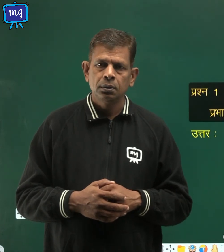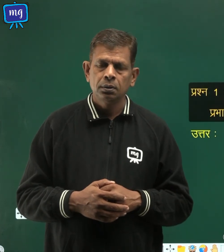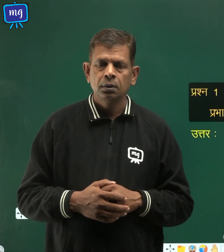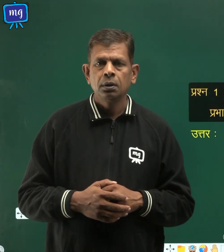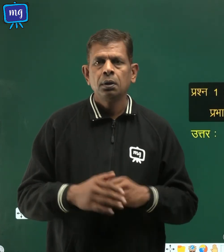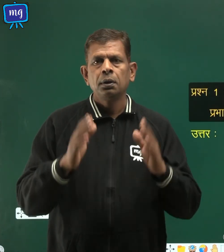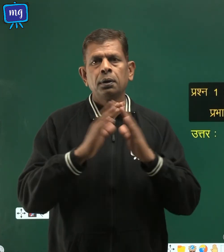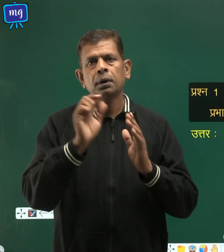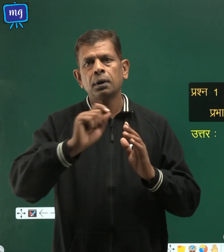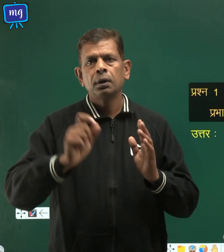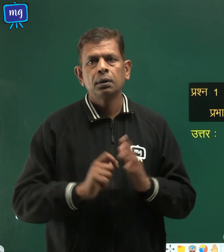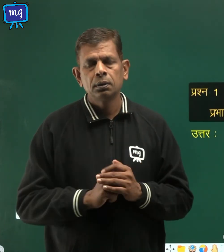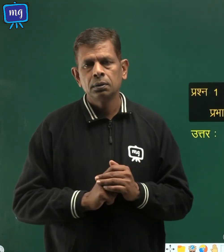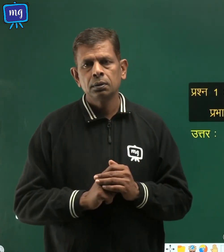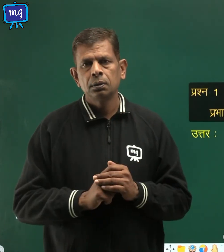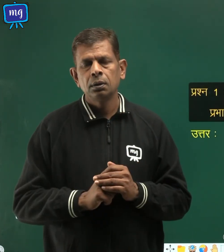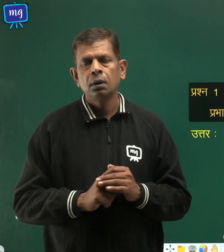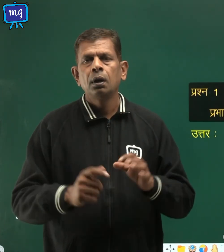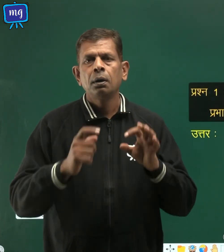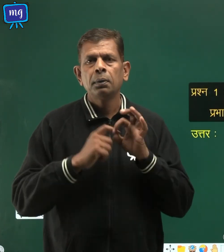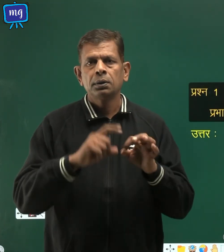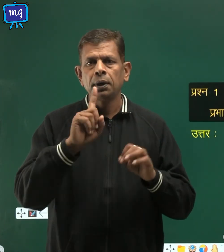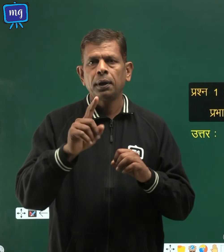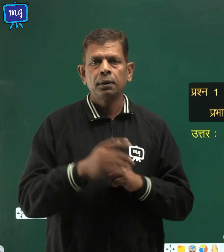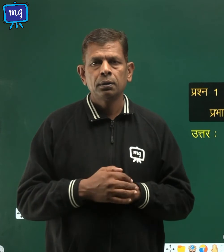गृह कार्य प्रश्न 1,